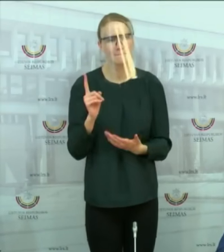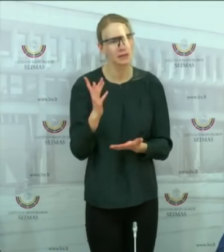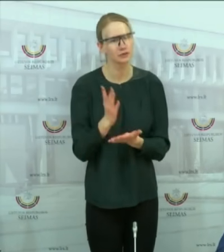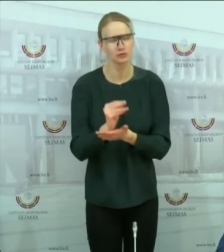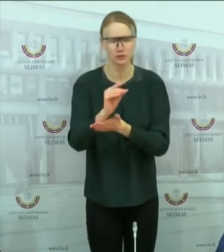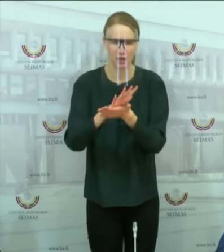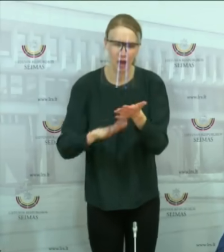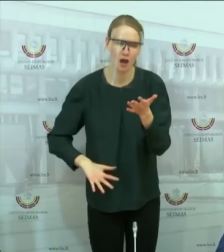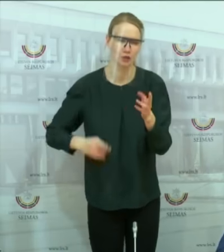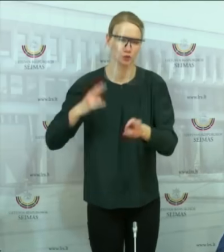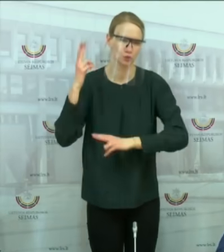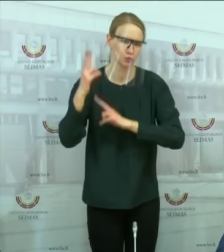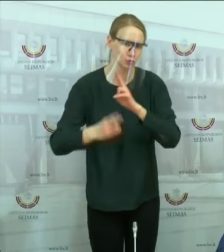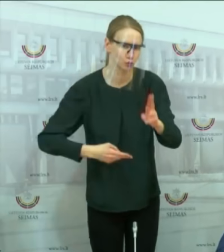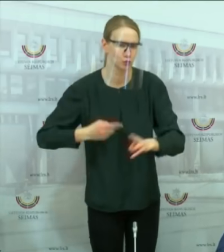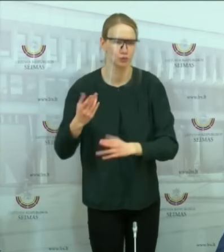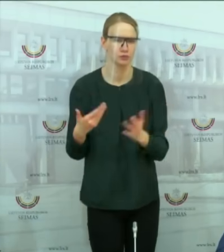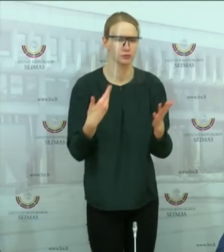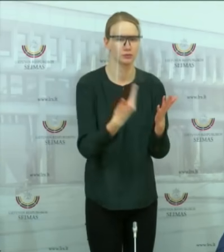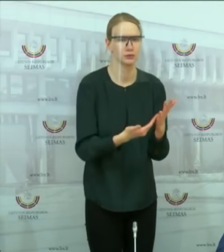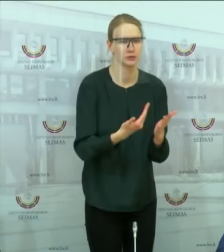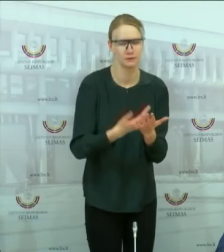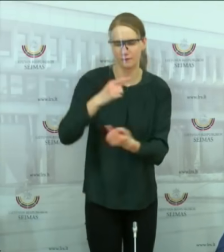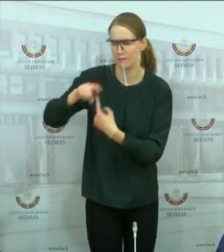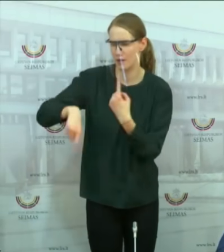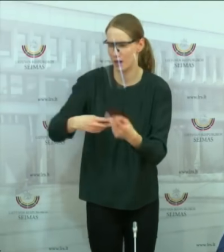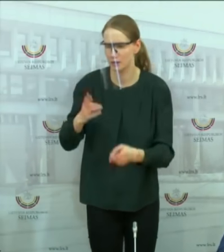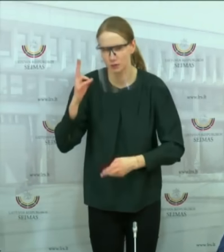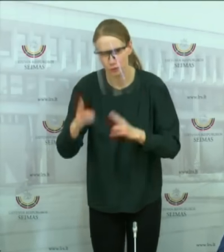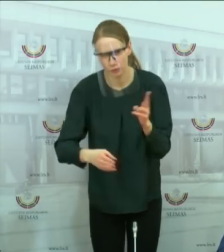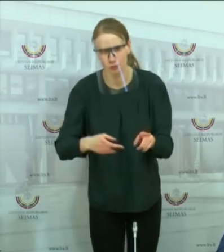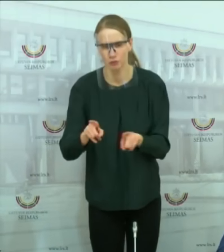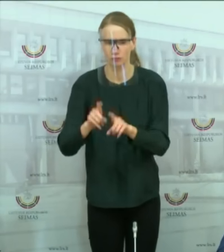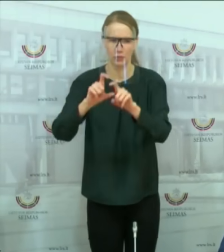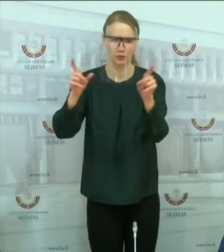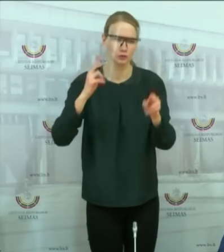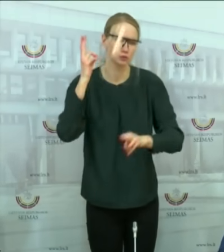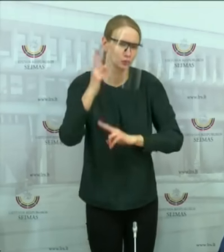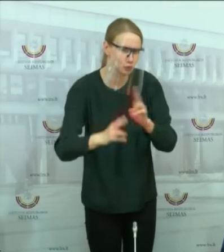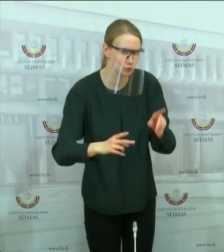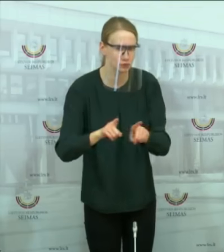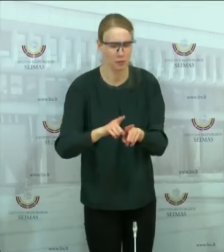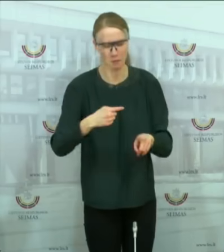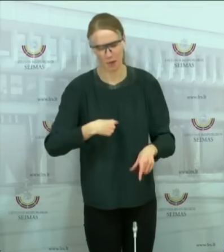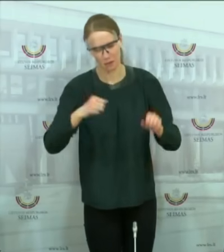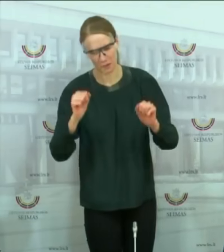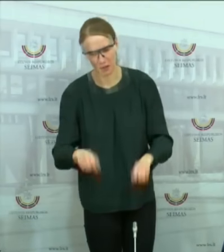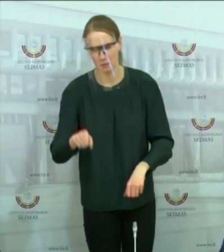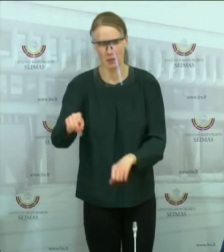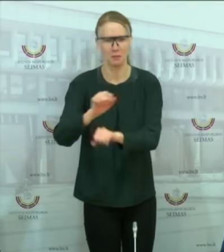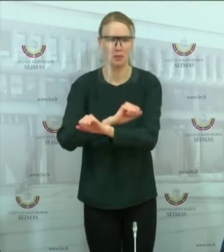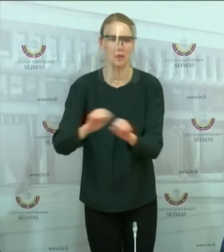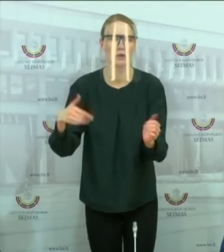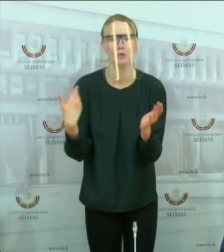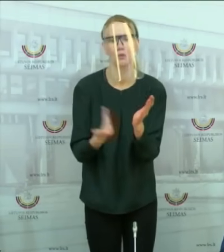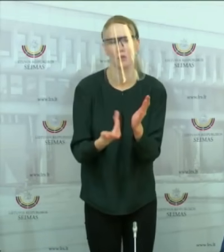raštų, skundų, skundžiasi ir verslai, ir prekybos vietos, kodėl vieniam galima, kitiem negalima. Bet kaip ir sakiau,